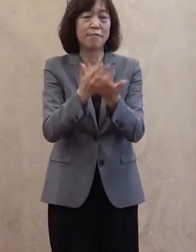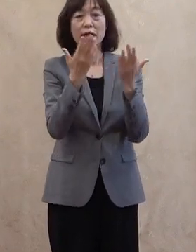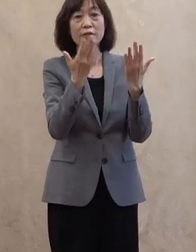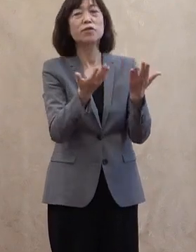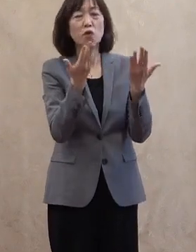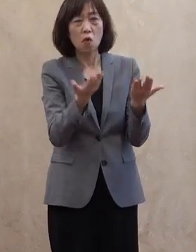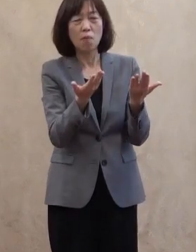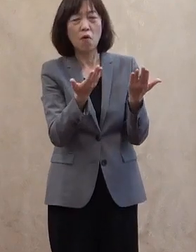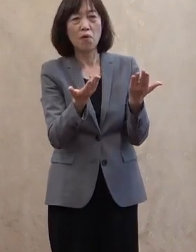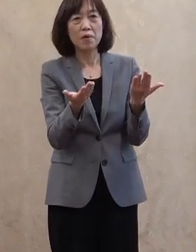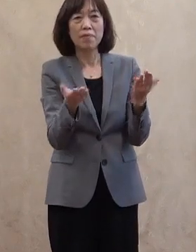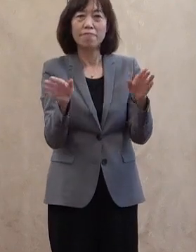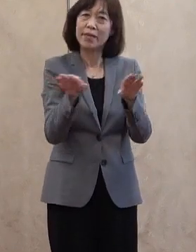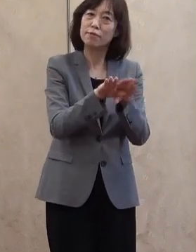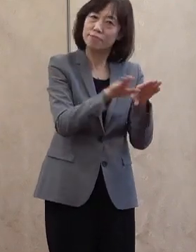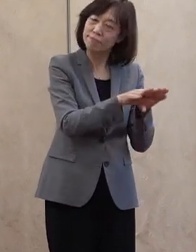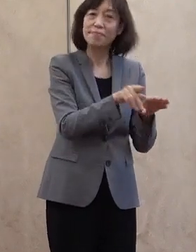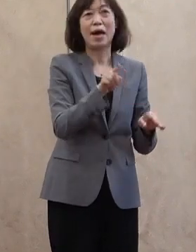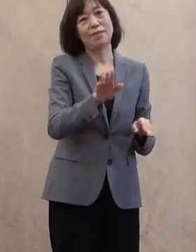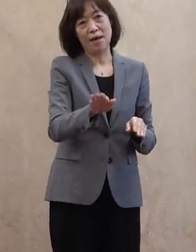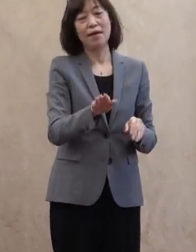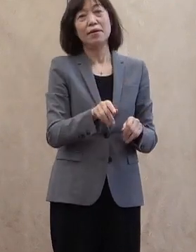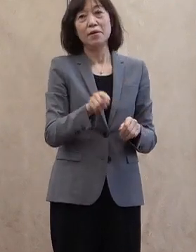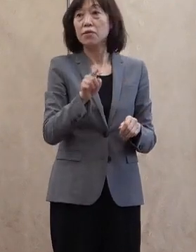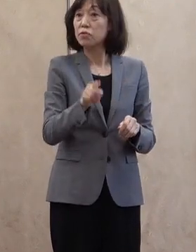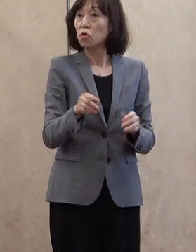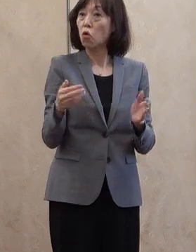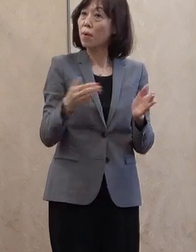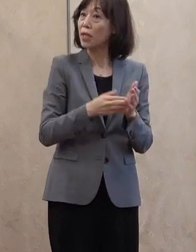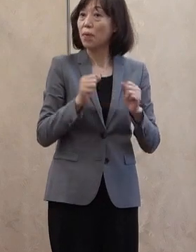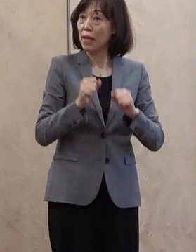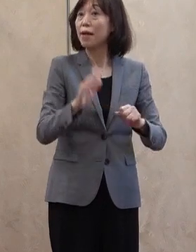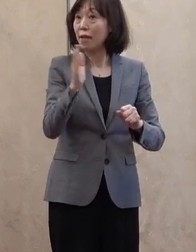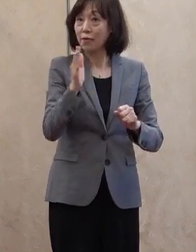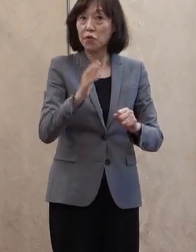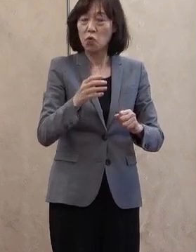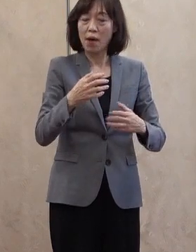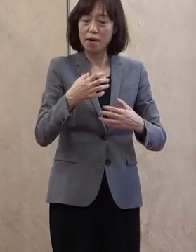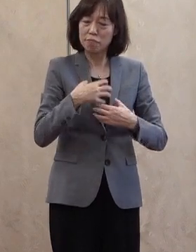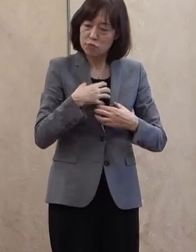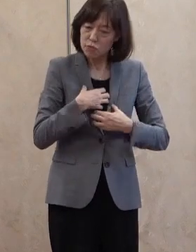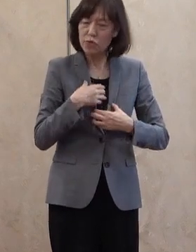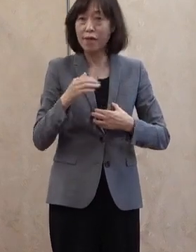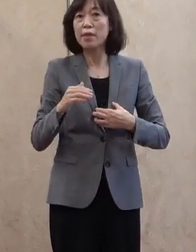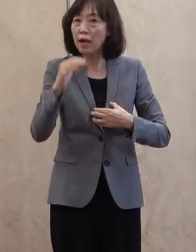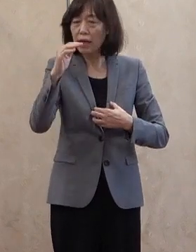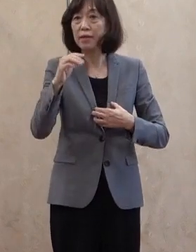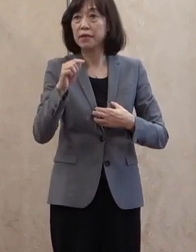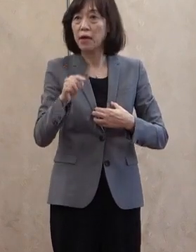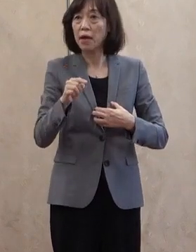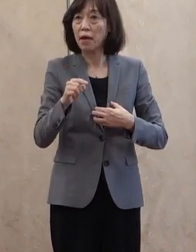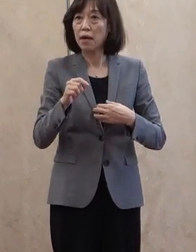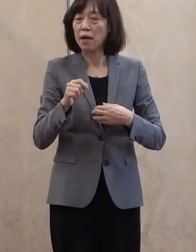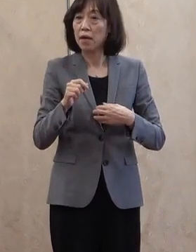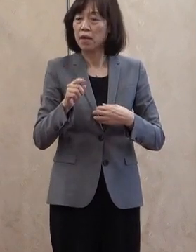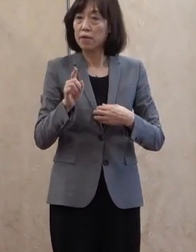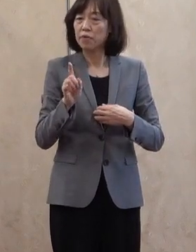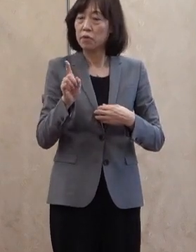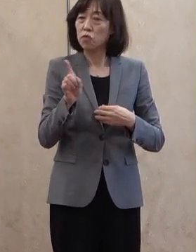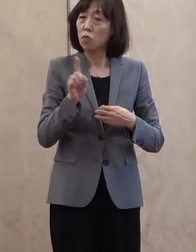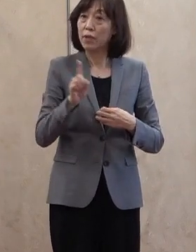りましたけども、そこまでのことをしないというのは感染リスクが高いところで徹底したいというそういった考えでしょ